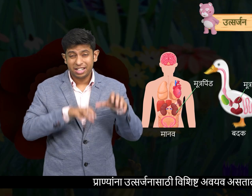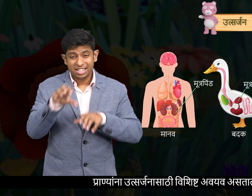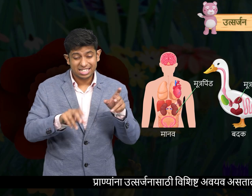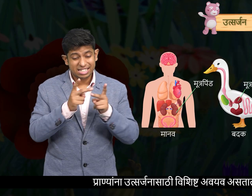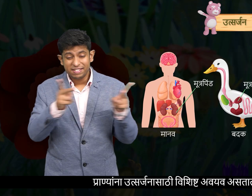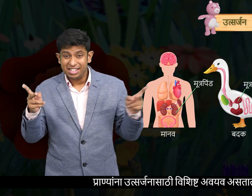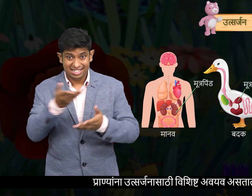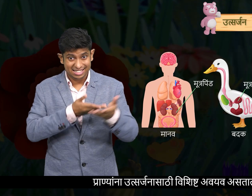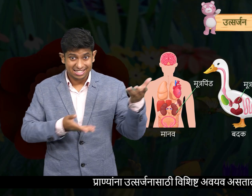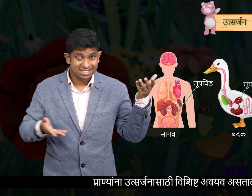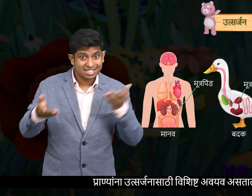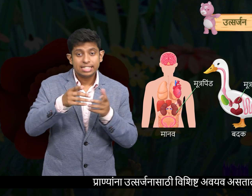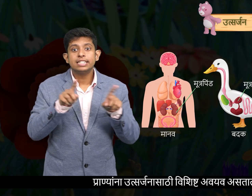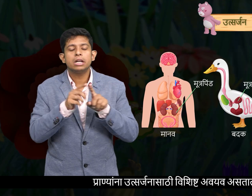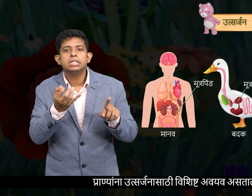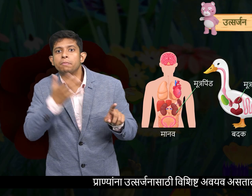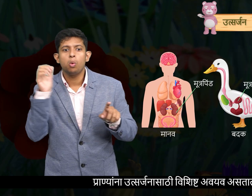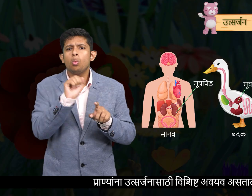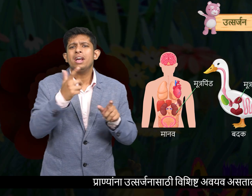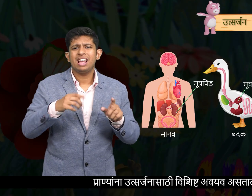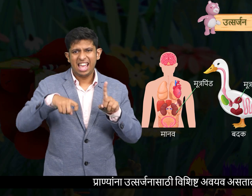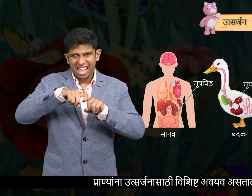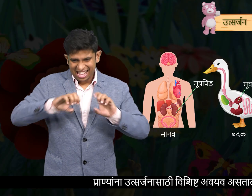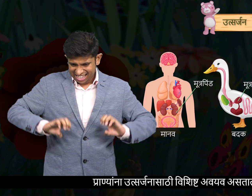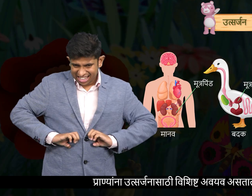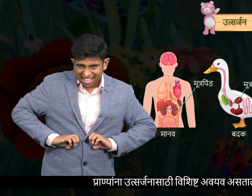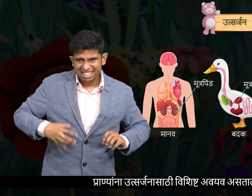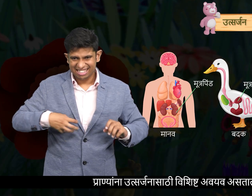प्राण्यांना उत्सर्जनासाठी विशिष्ट अवयव असतात.